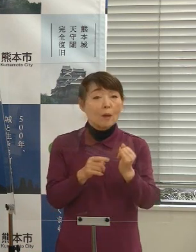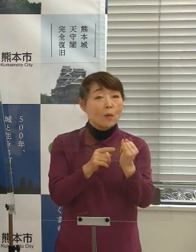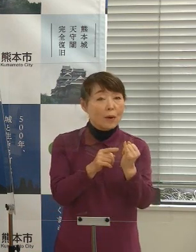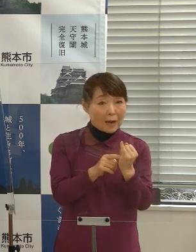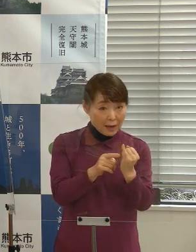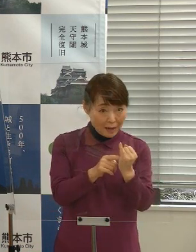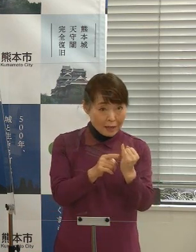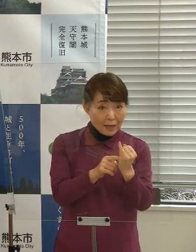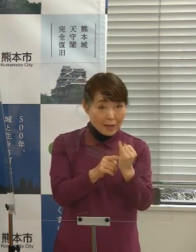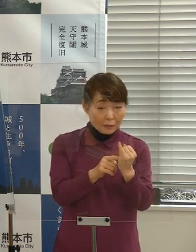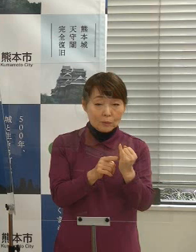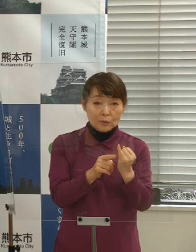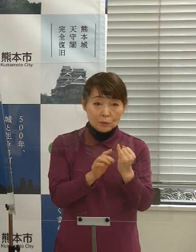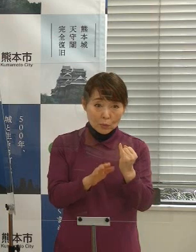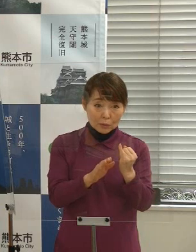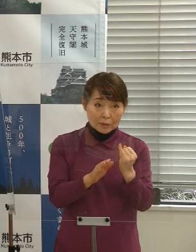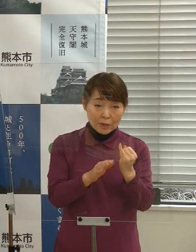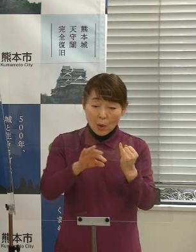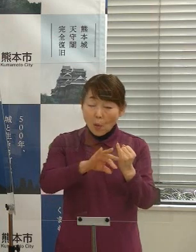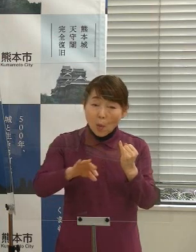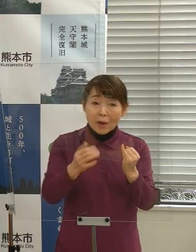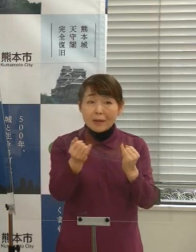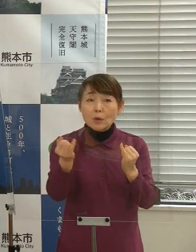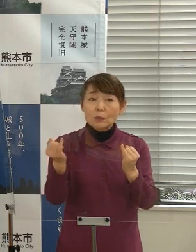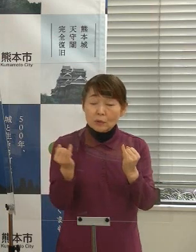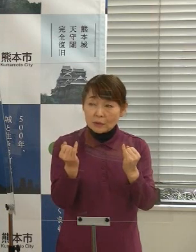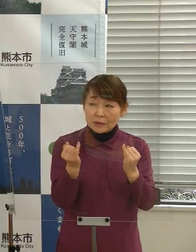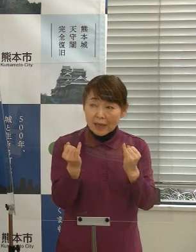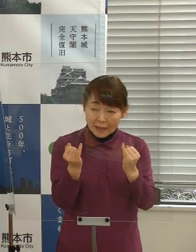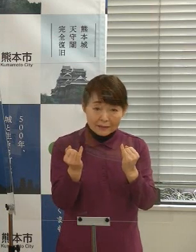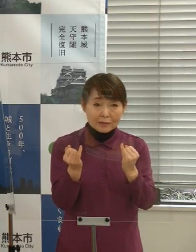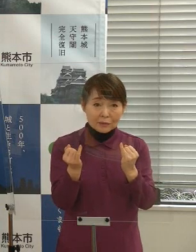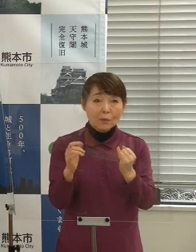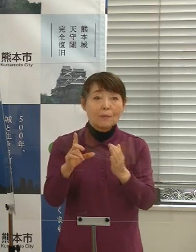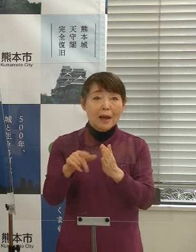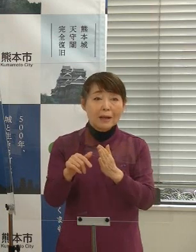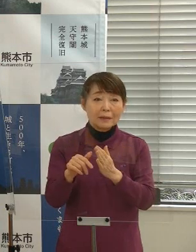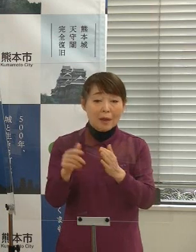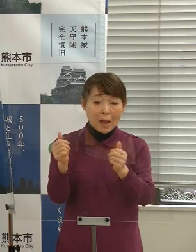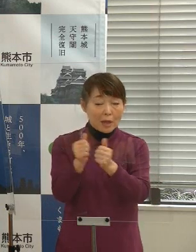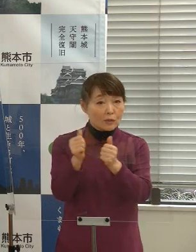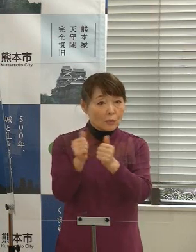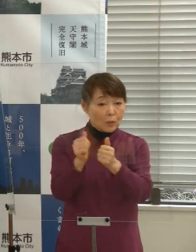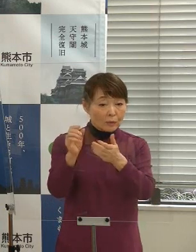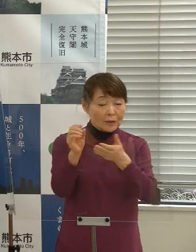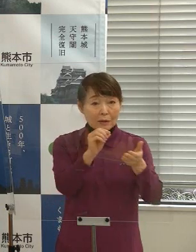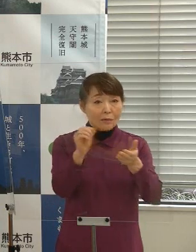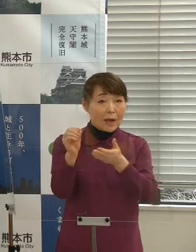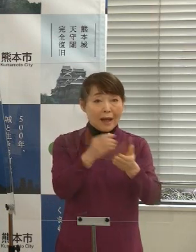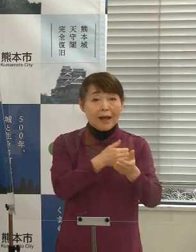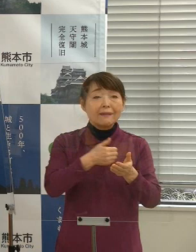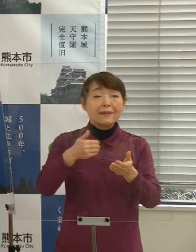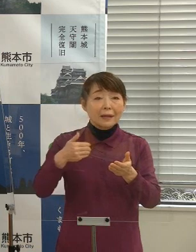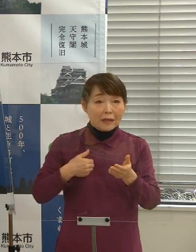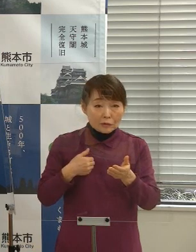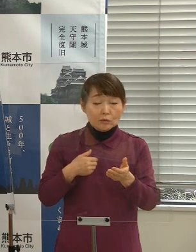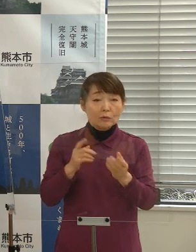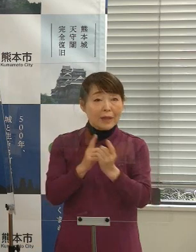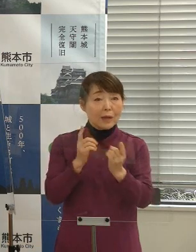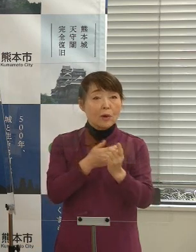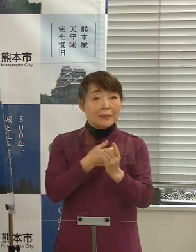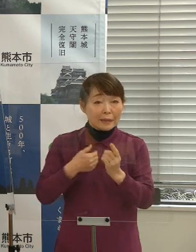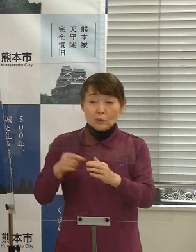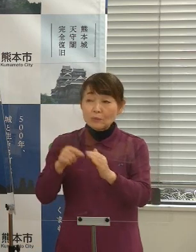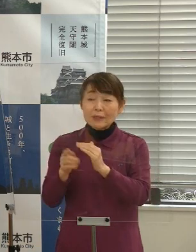ても、はい、まあ、市としてコンタクトしたりご相談できる体制があるよと。 そういうことですね。ですからやっぱり